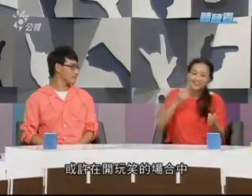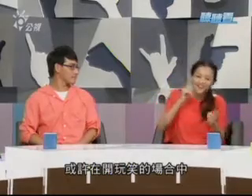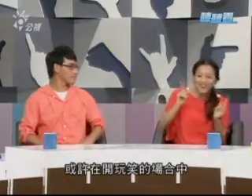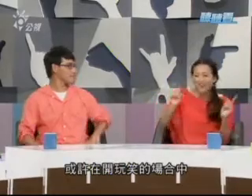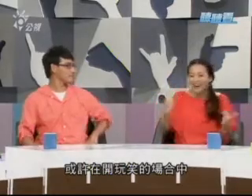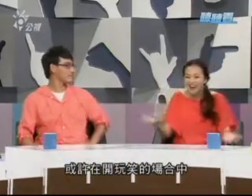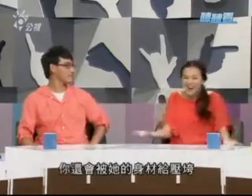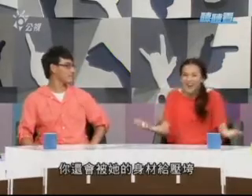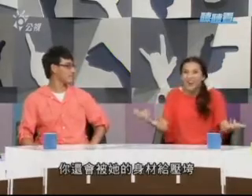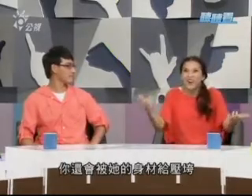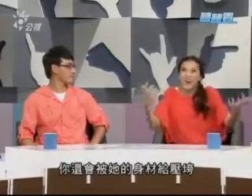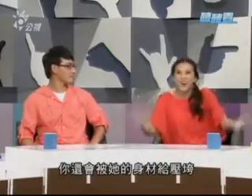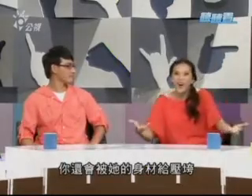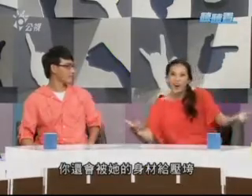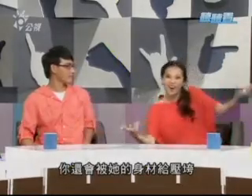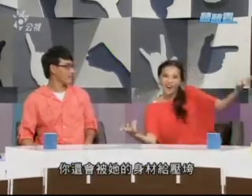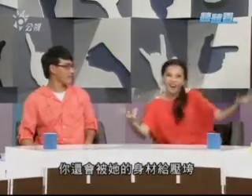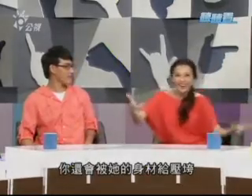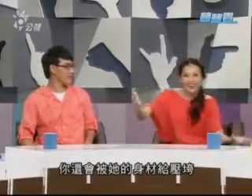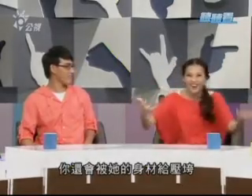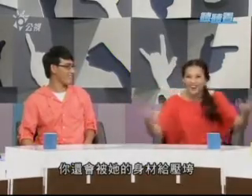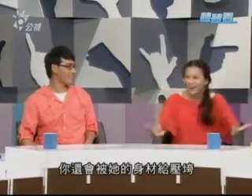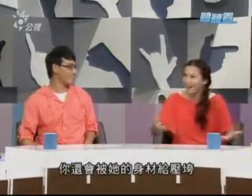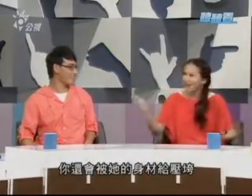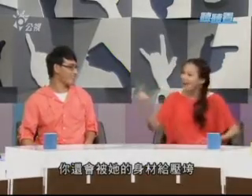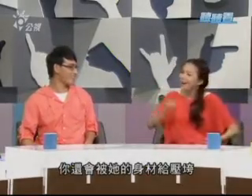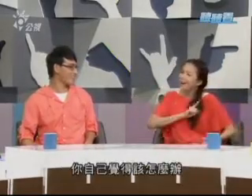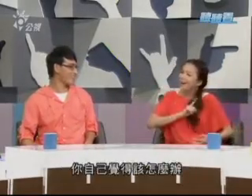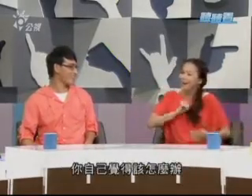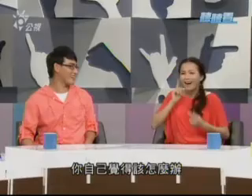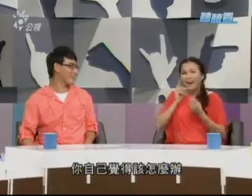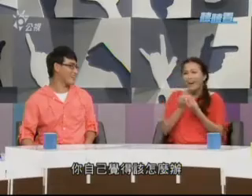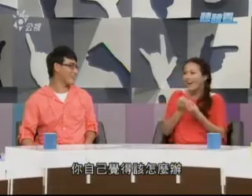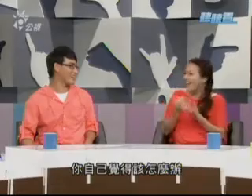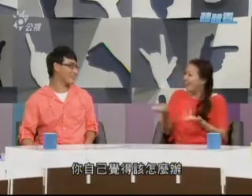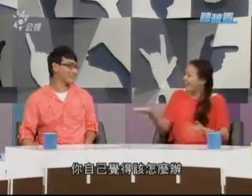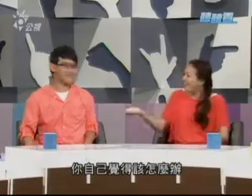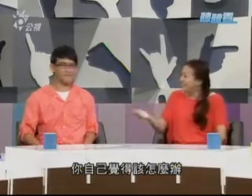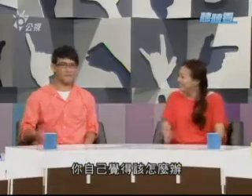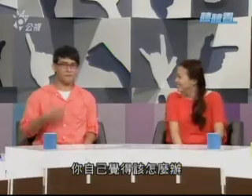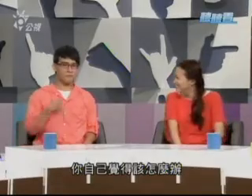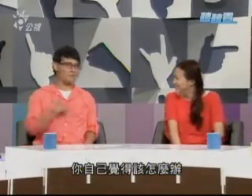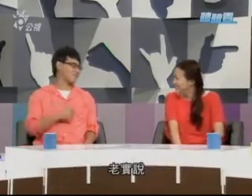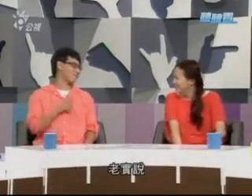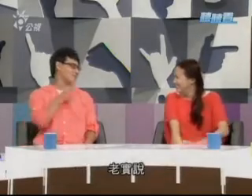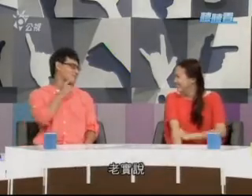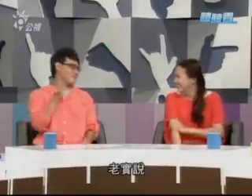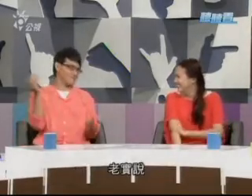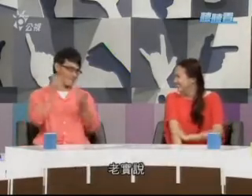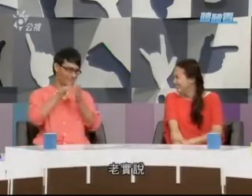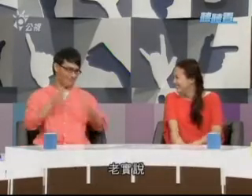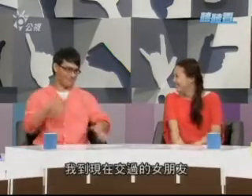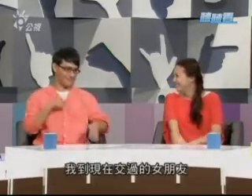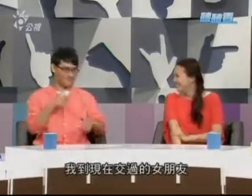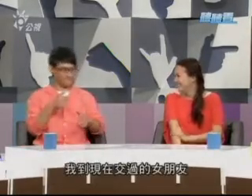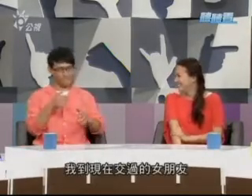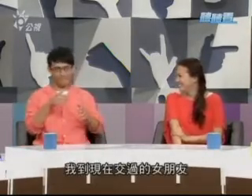合中你还会被她的身材给压垮，你自己觉得该怎么办？ 老实说啊，我到现